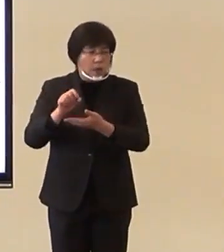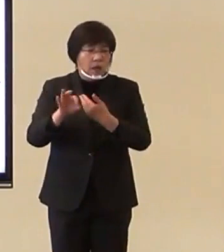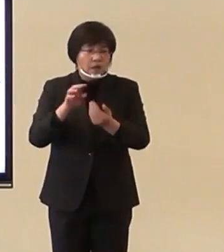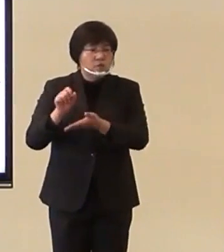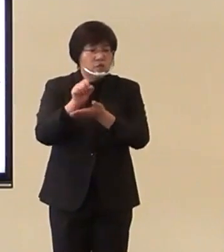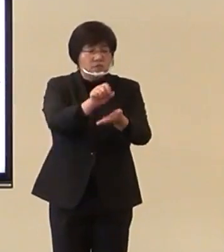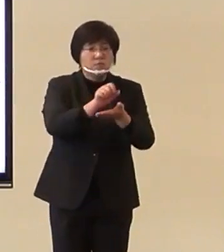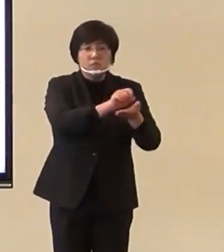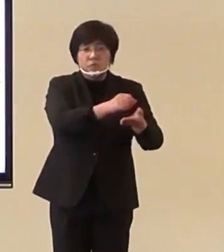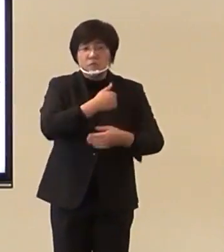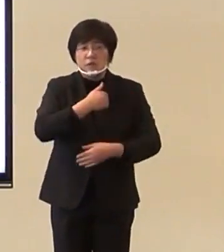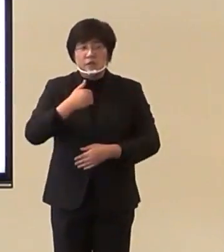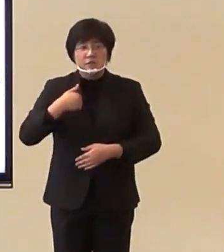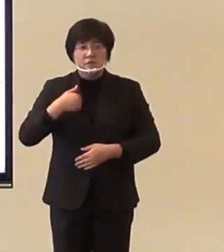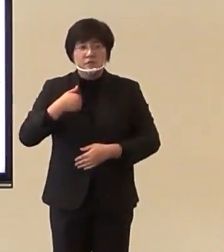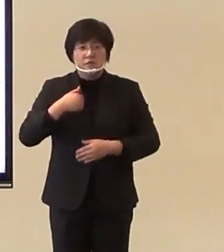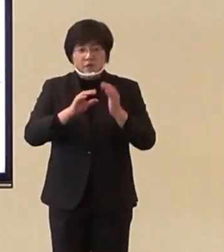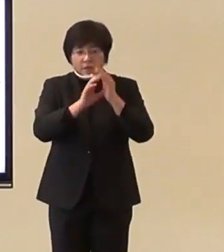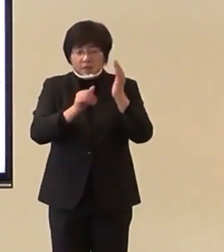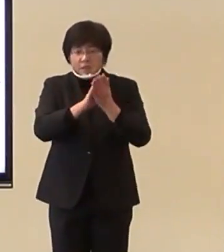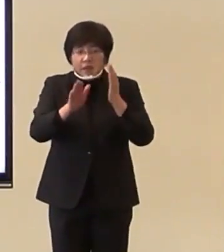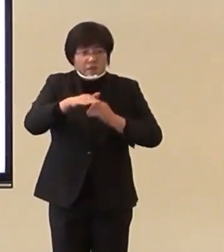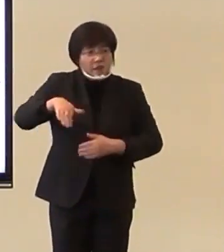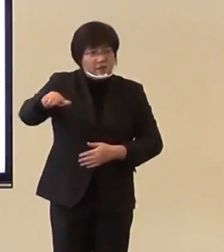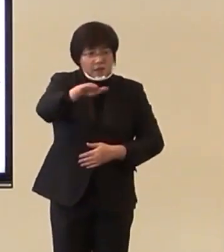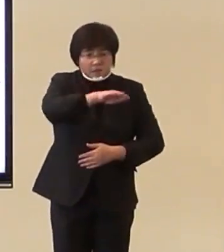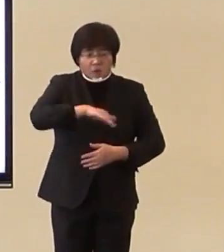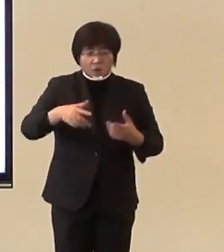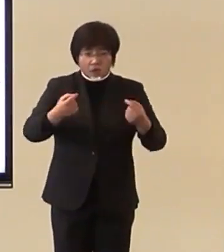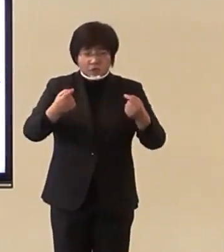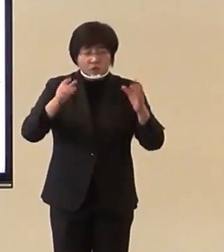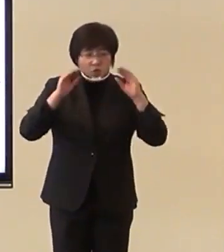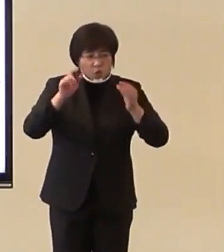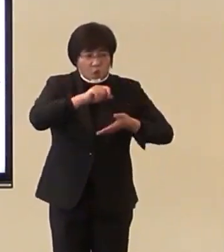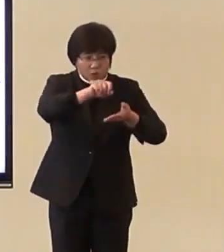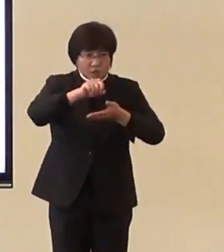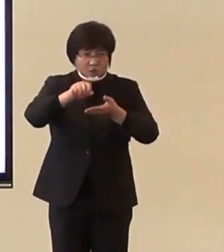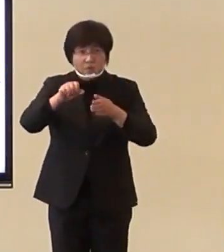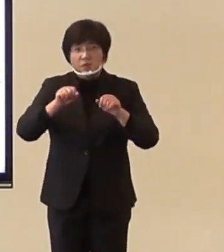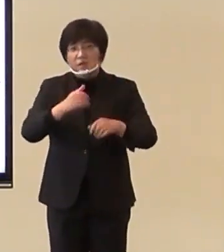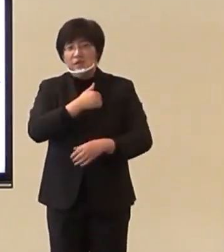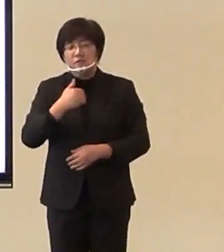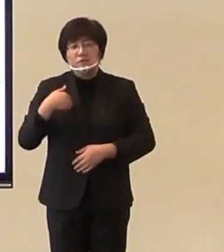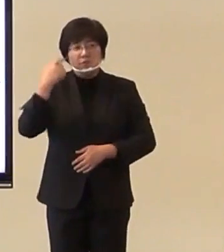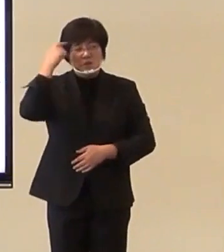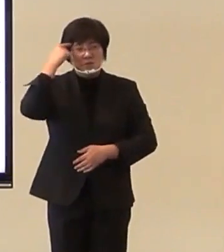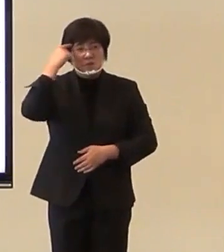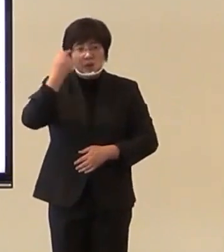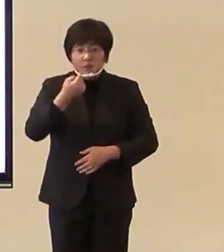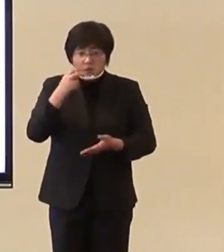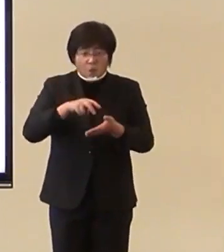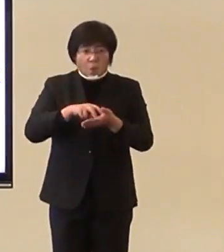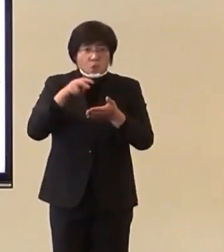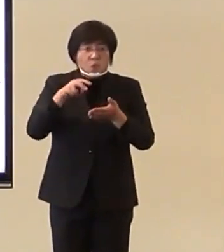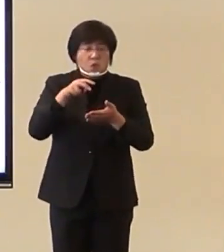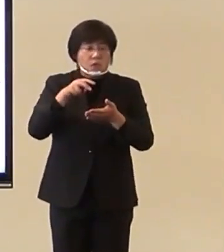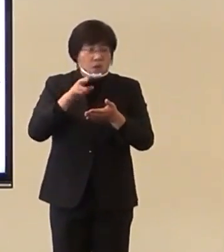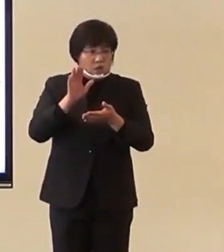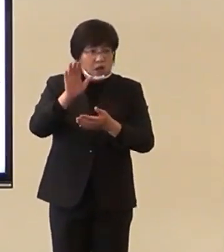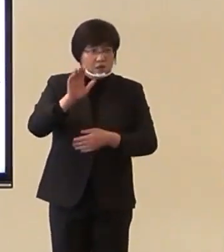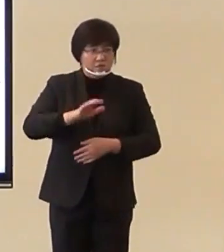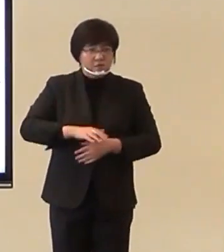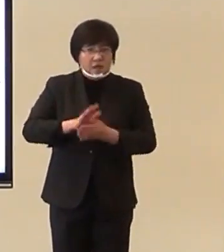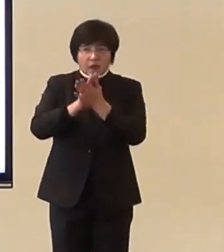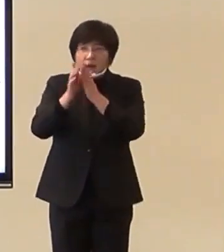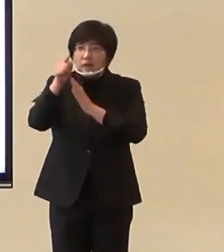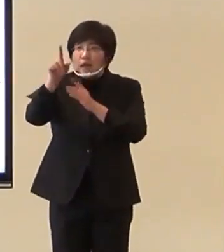は県外でも同じだと思います。ですから私もびっくりしたんですけども、これがね、県が言